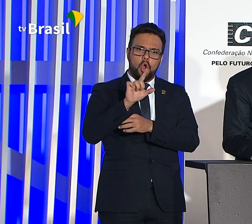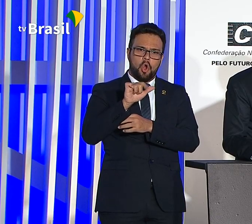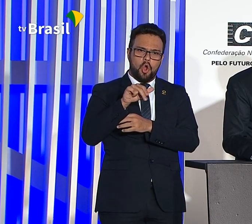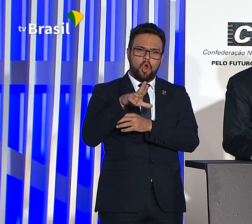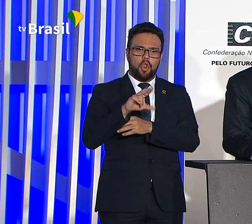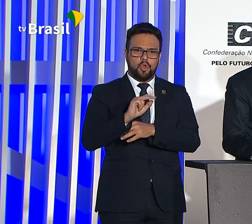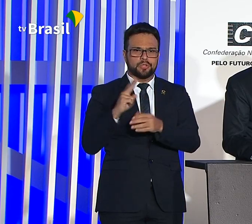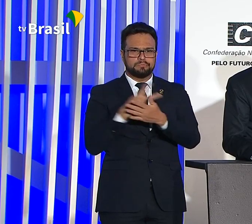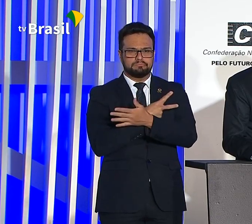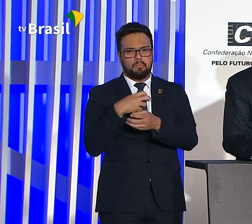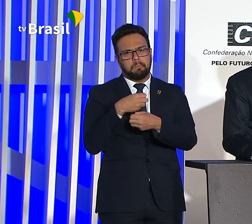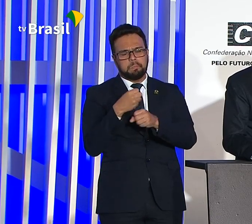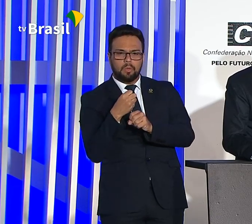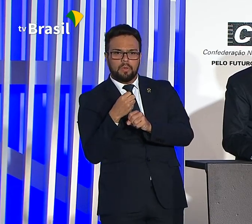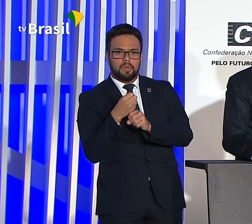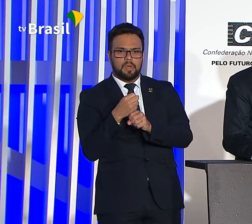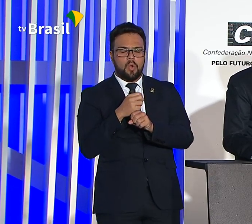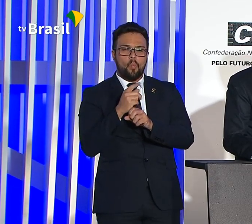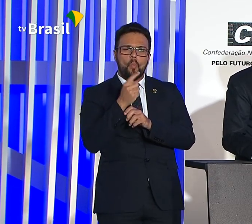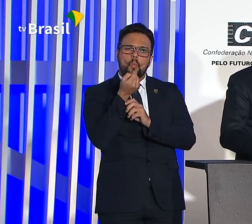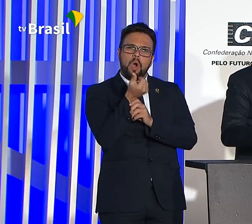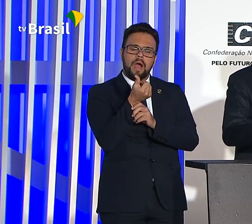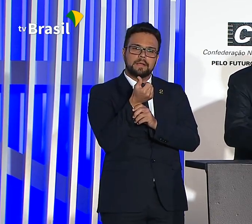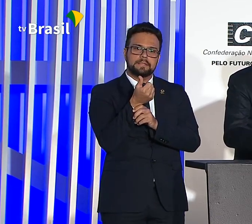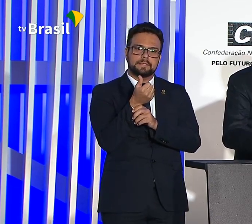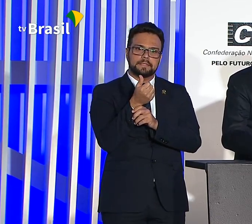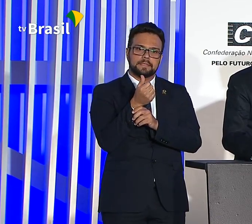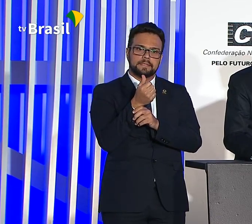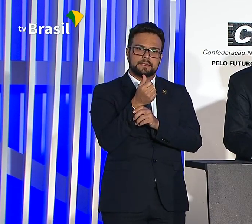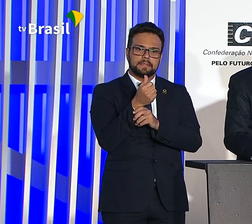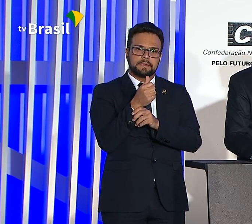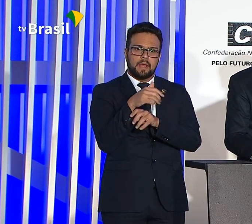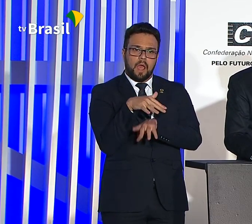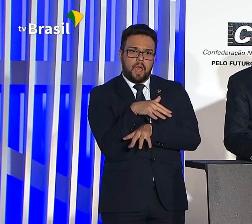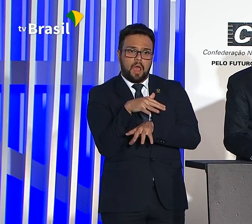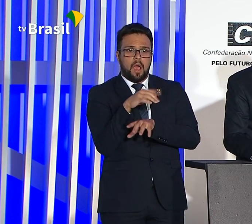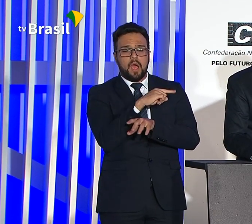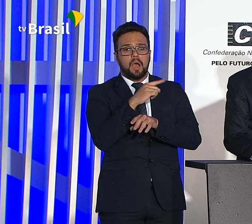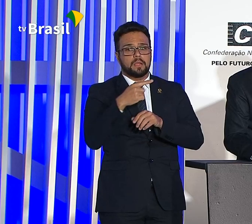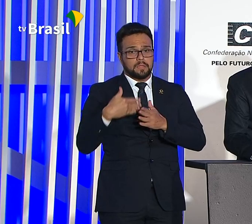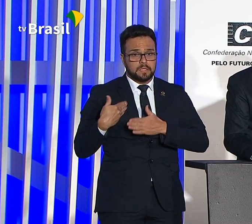tetraplégico com que ele está desenvolvendo com o que houve